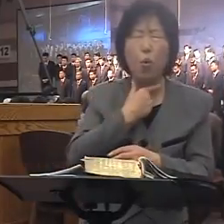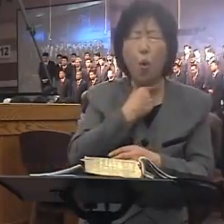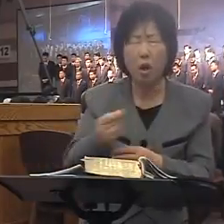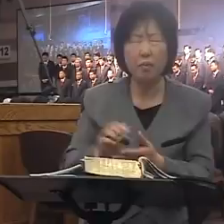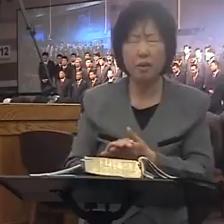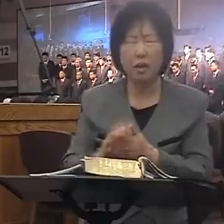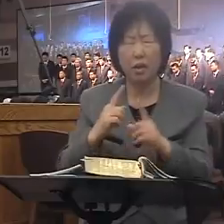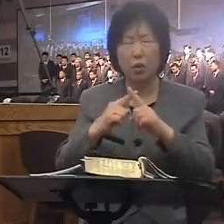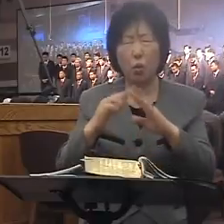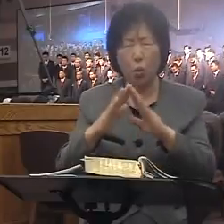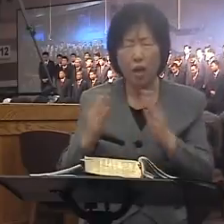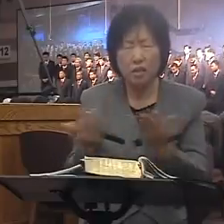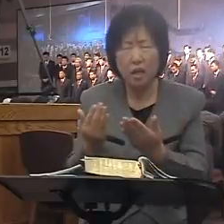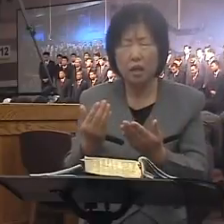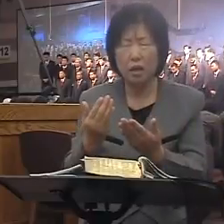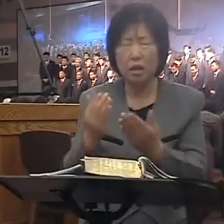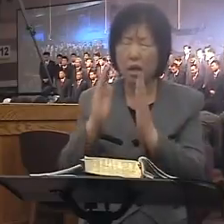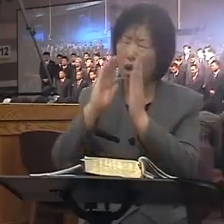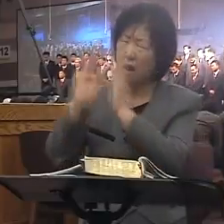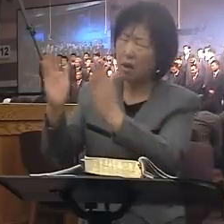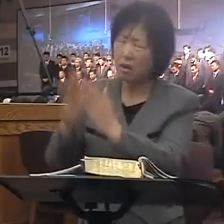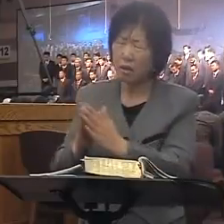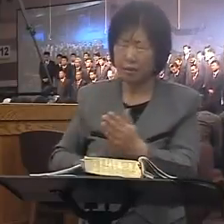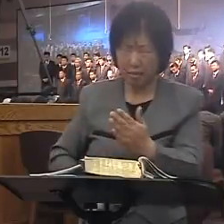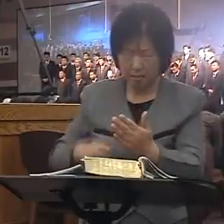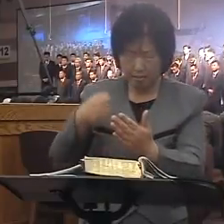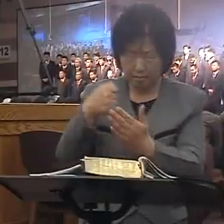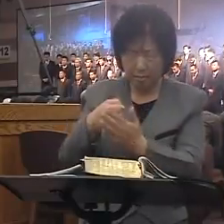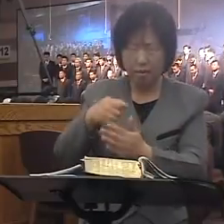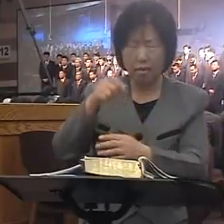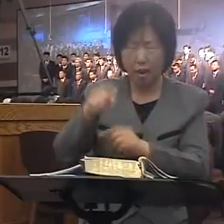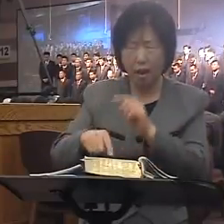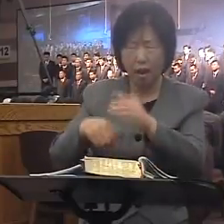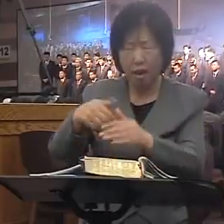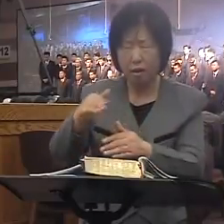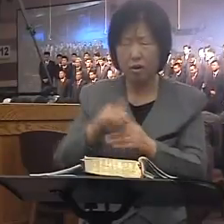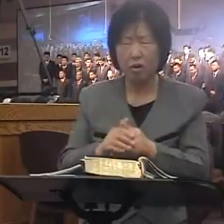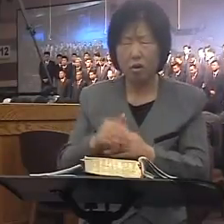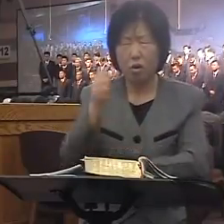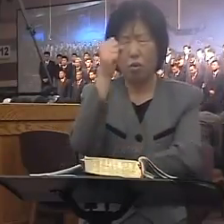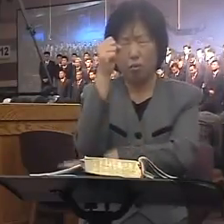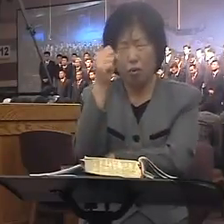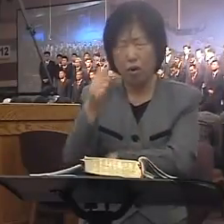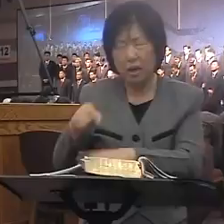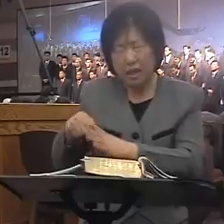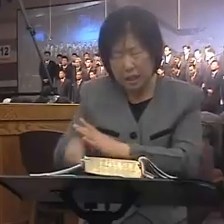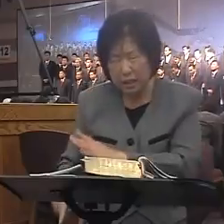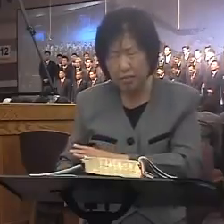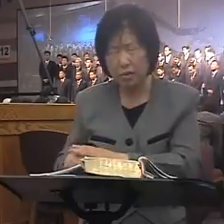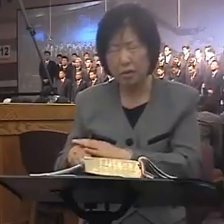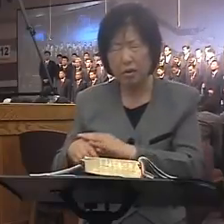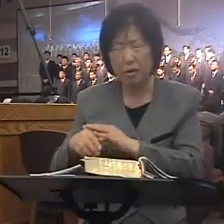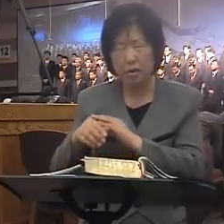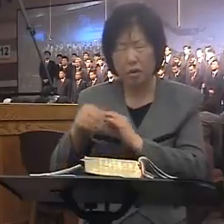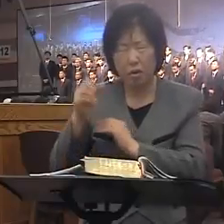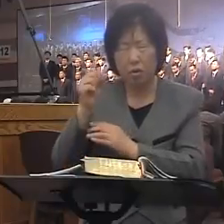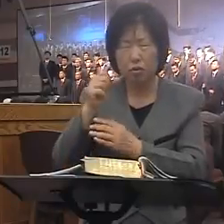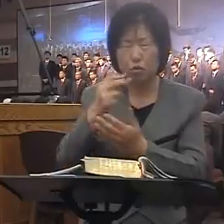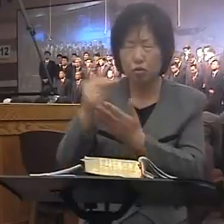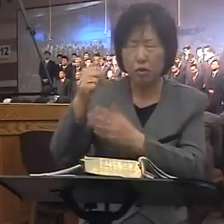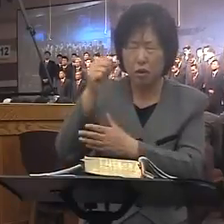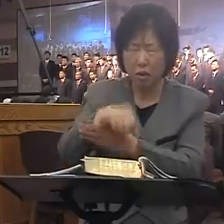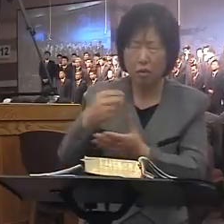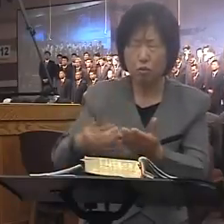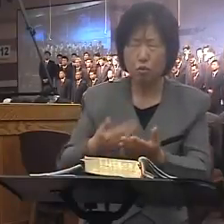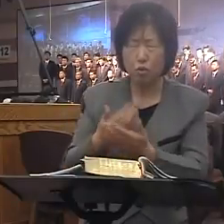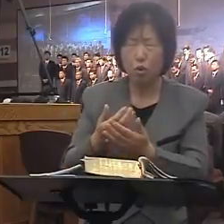사역을 향해 우리가 담대히 나가면서 우리 뿌리가 더욱더 깊어질 수 있도록 축복하여 주시옵소서. 하나님